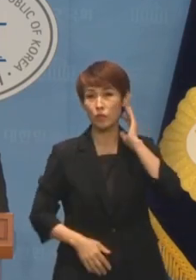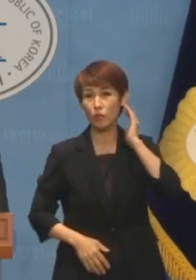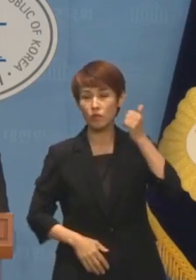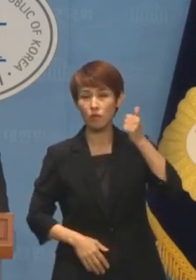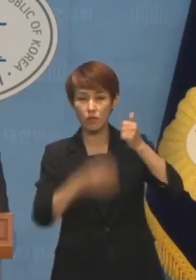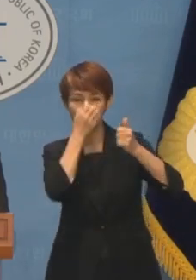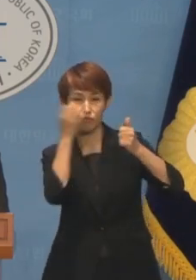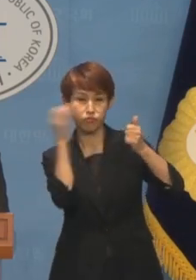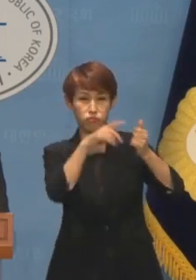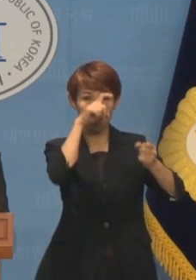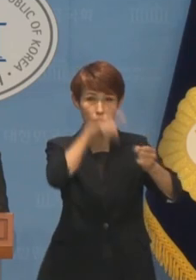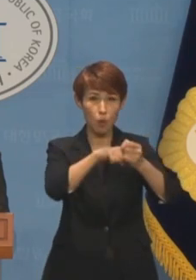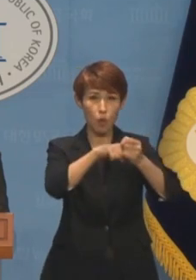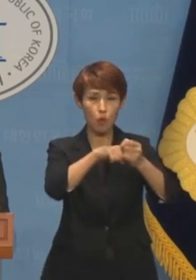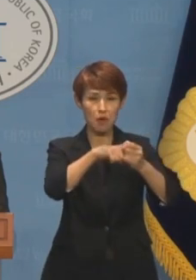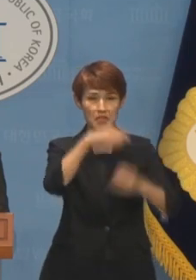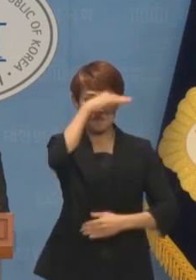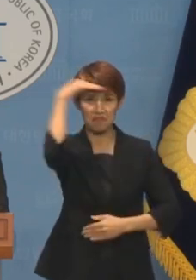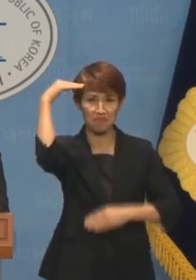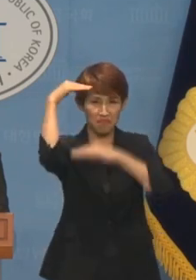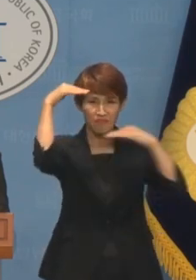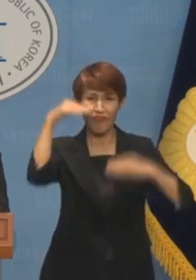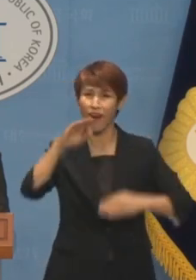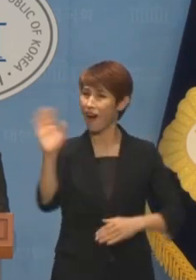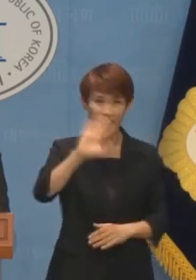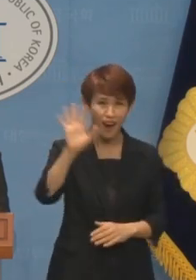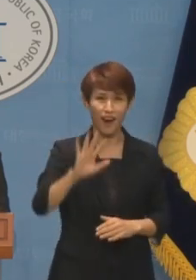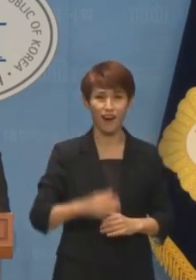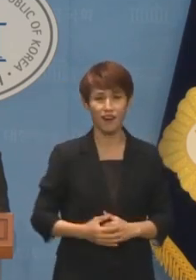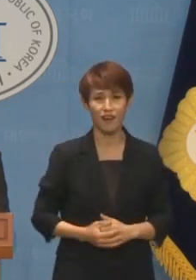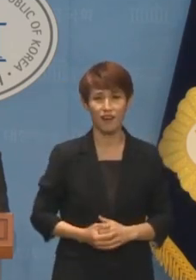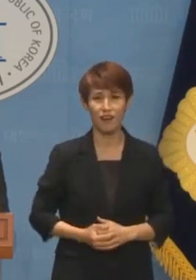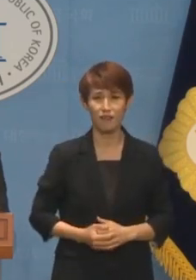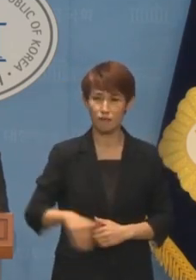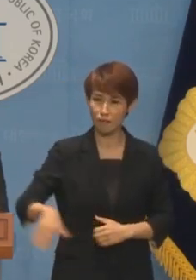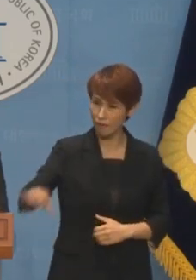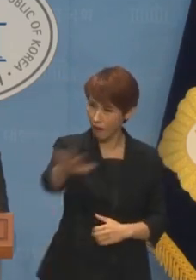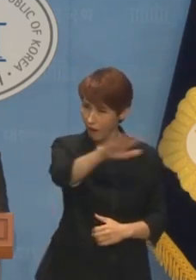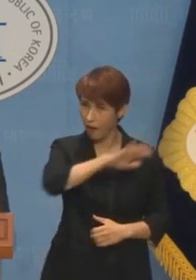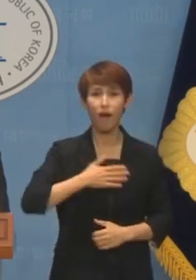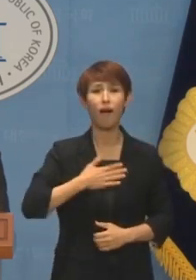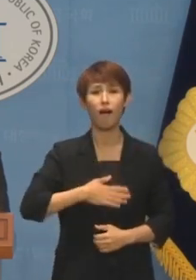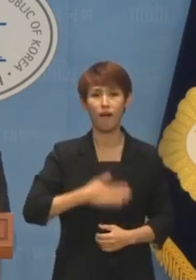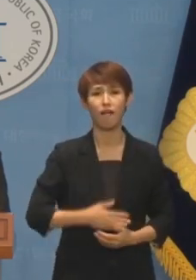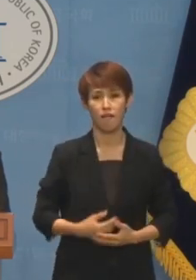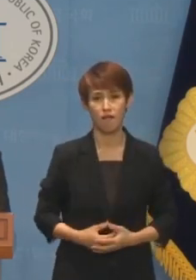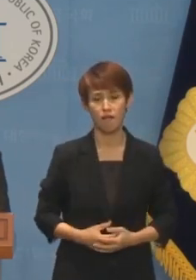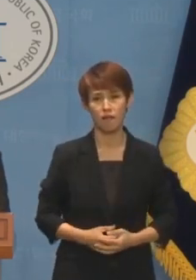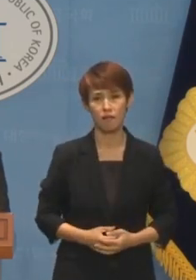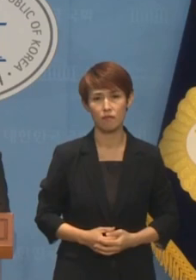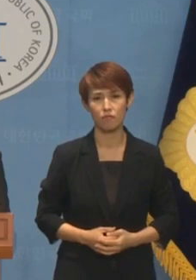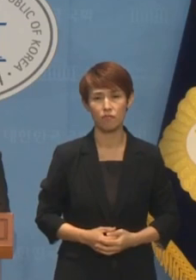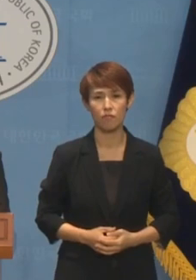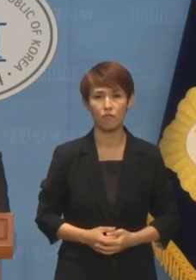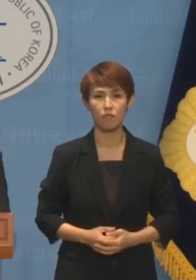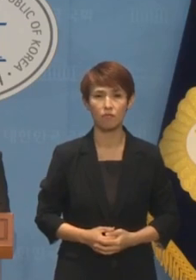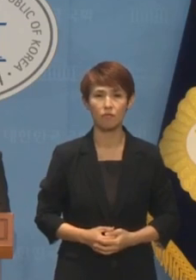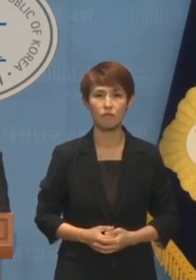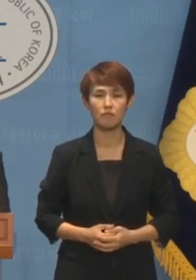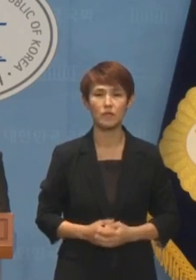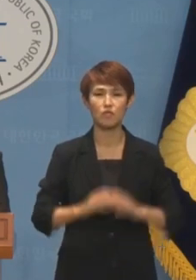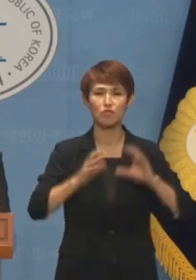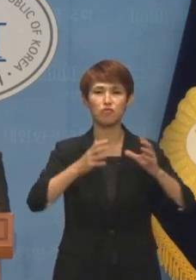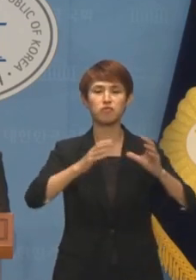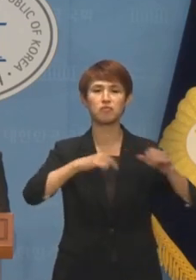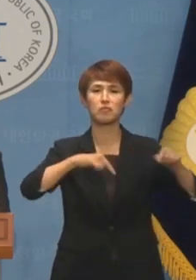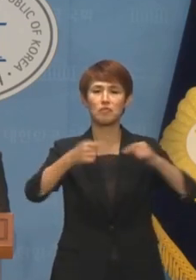위해 의도를 가지고 편집한 것이 아님을 누구나 쉽게 알 수 있습니다. 그런데 국정 운영을